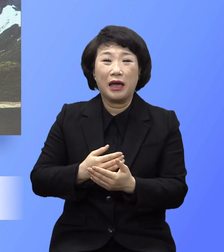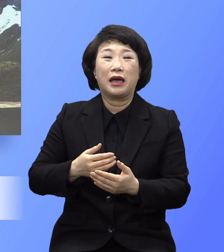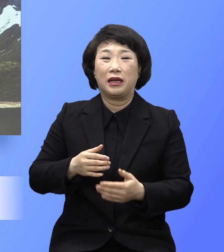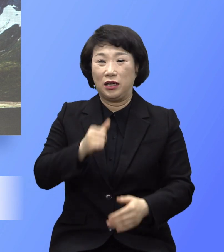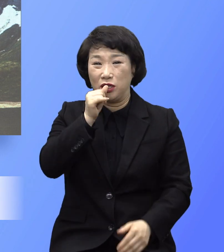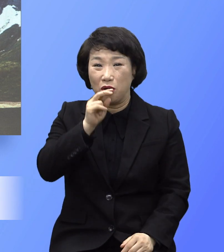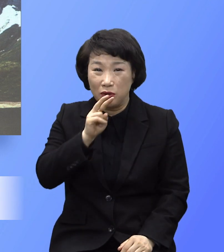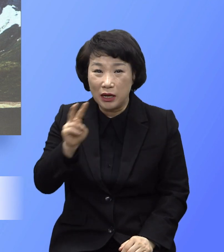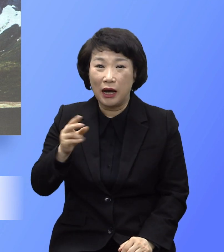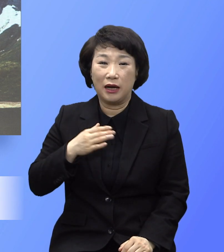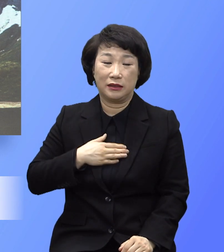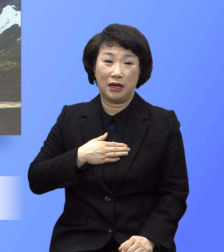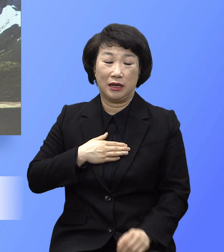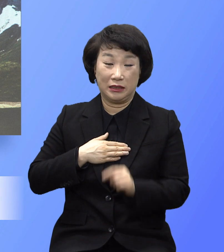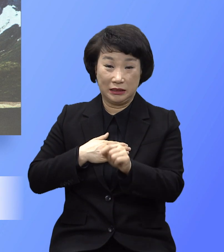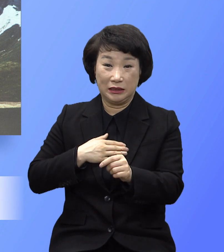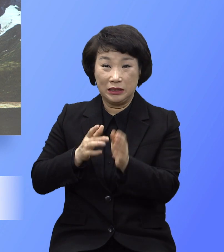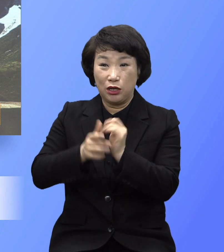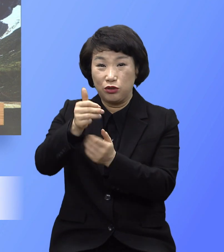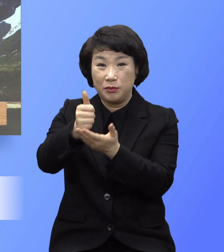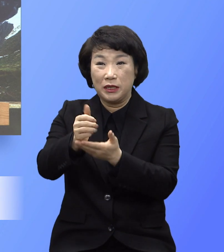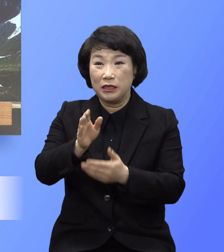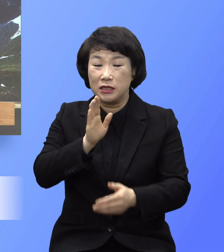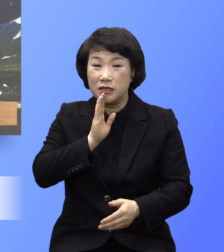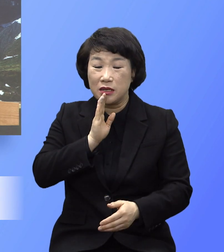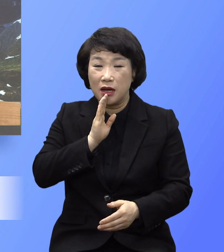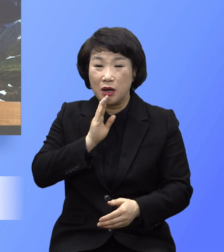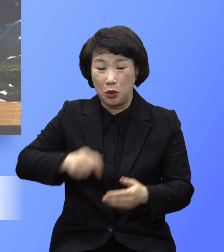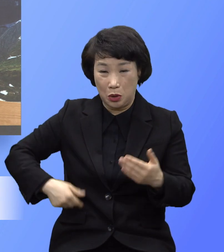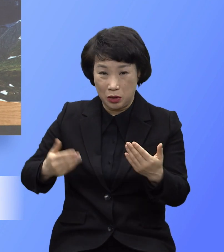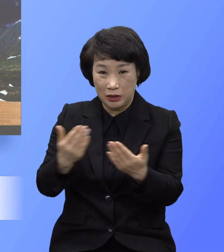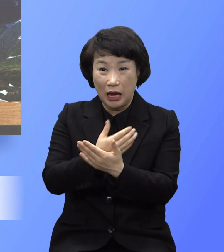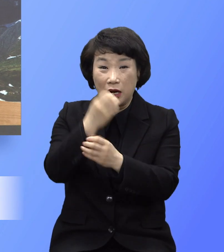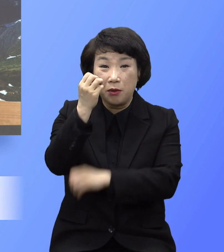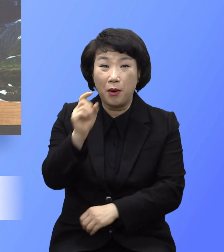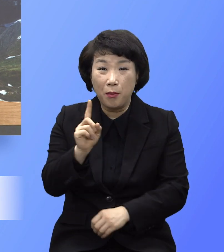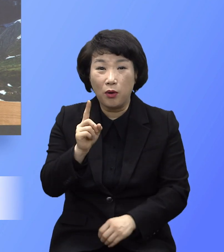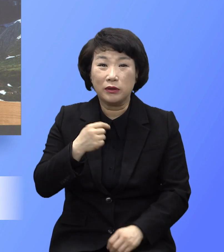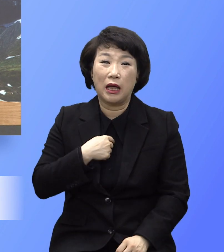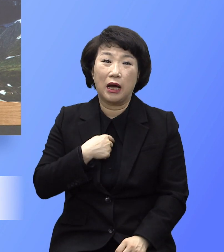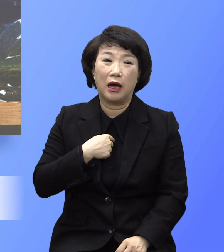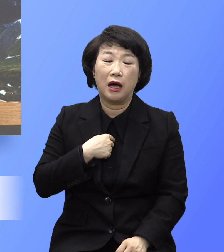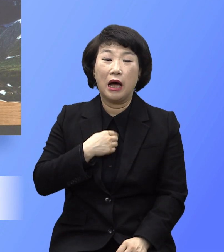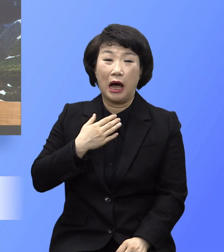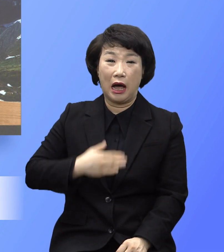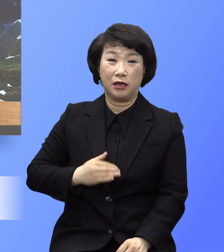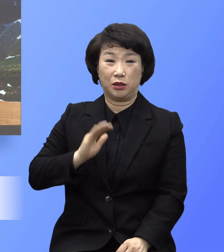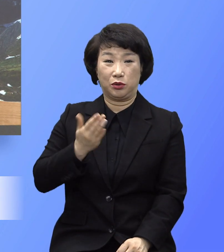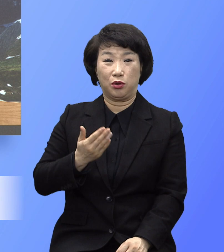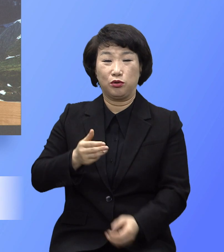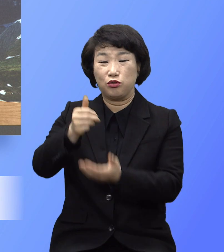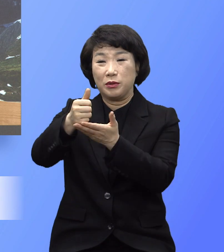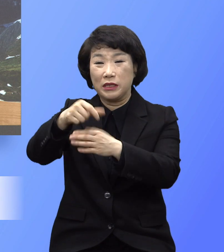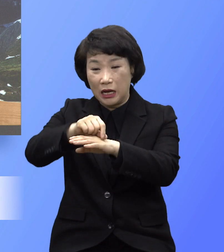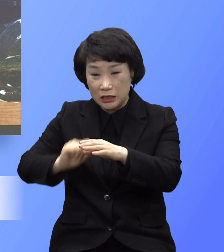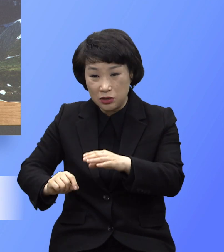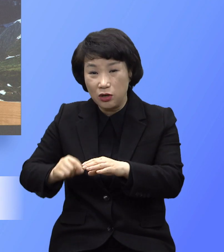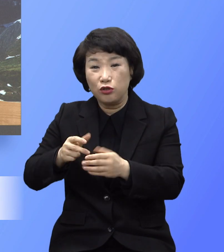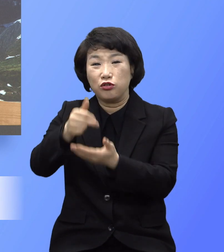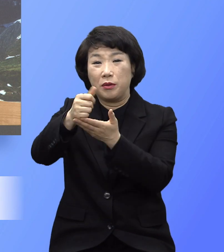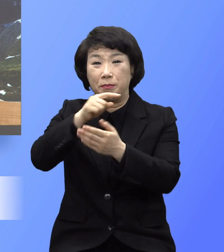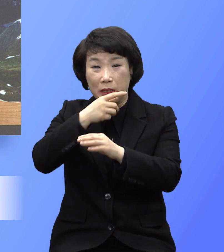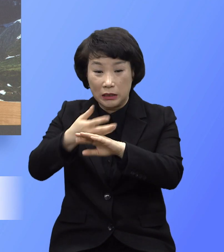있어야만이요, 그가 참된 회개의 본질이 무엇인가를 알며 주님이 찢으신